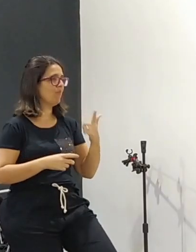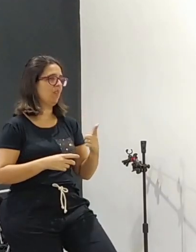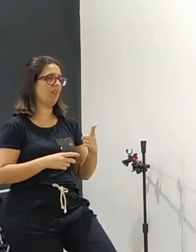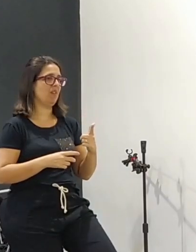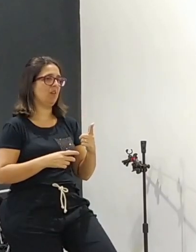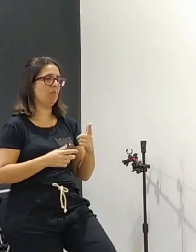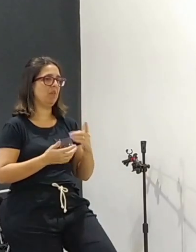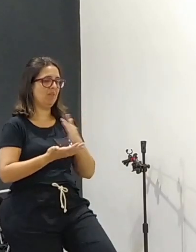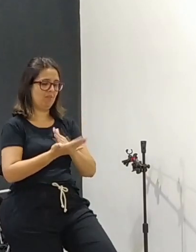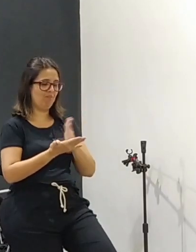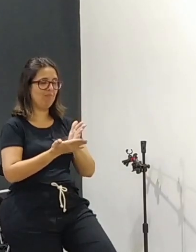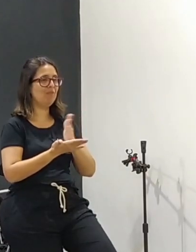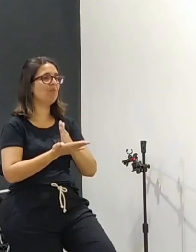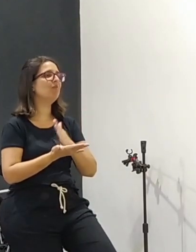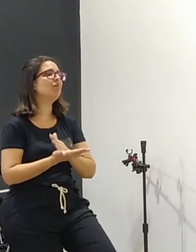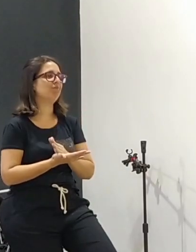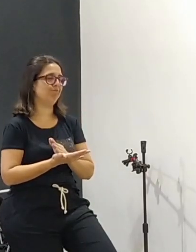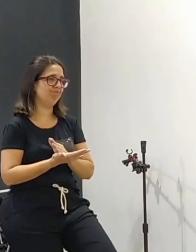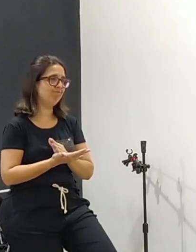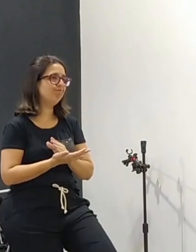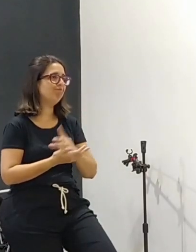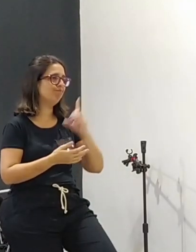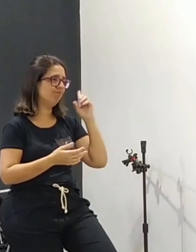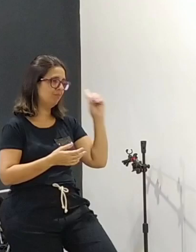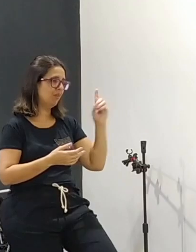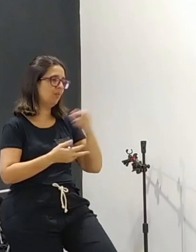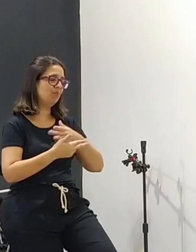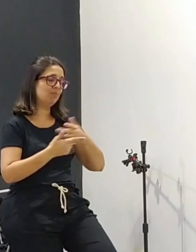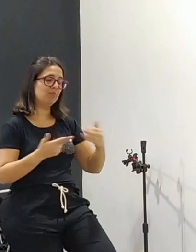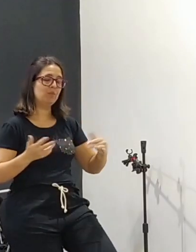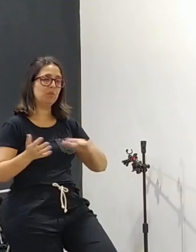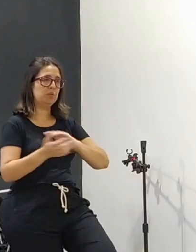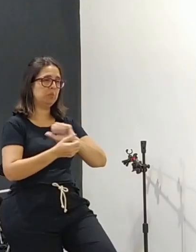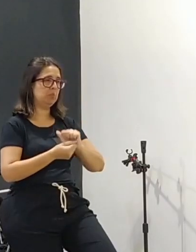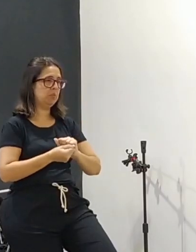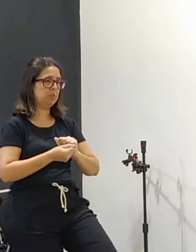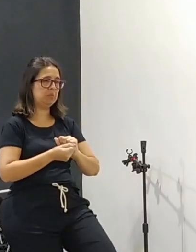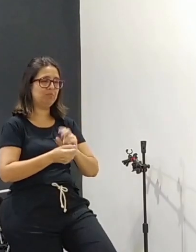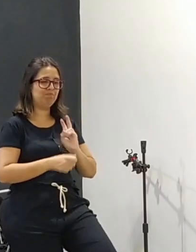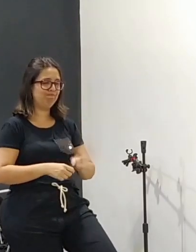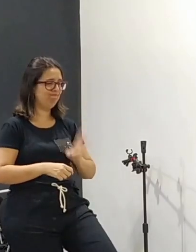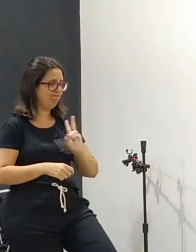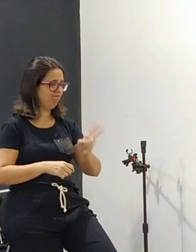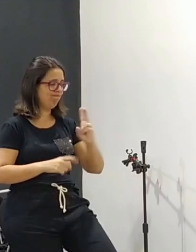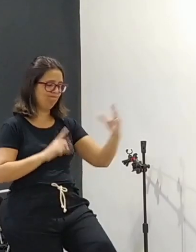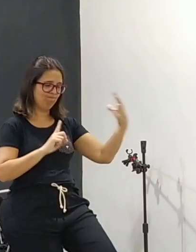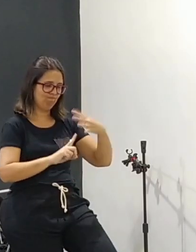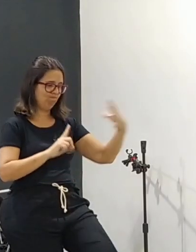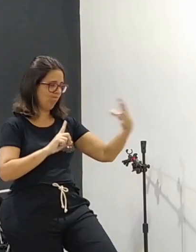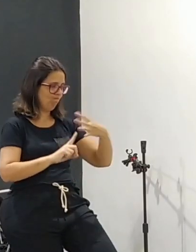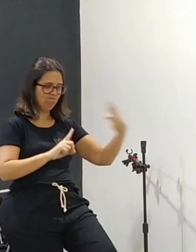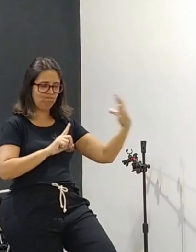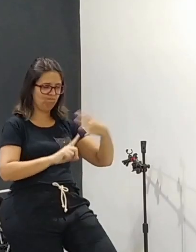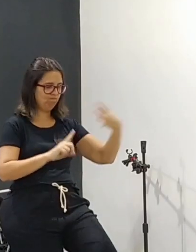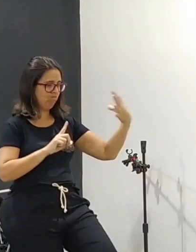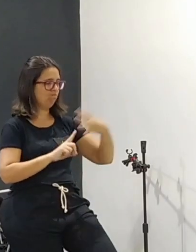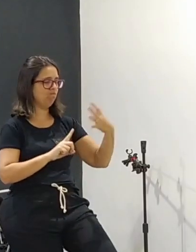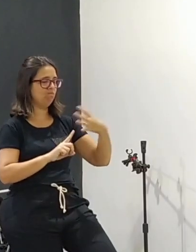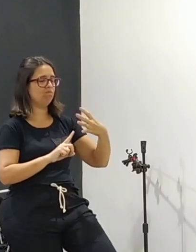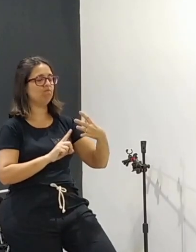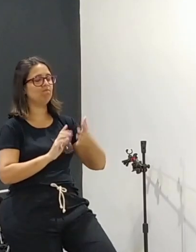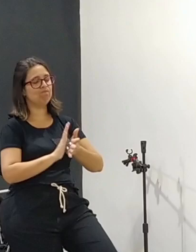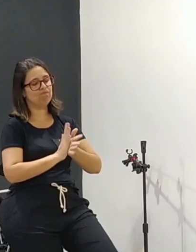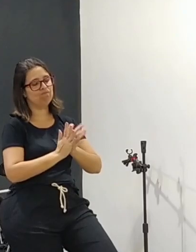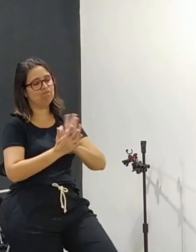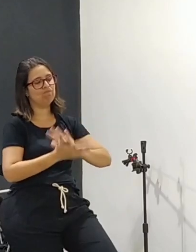com as coisas desse mundo há muito tempo, porque essa força está trabalhando dia e noite para tentar te destruir. E nós precisamos